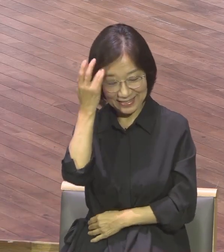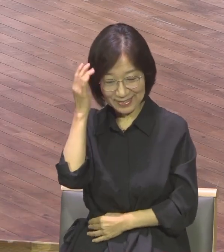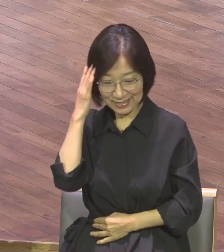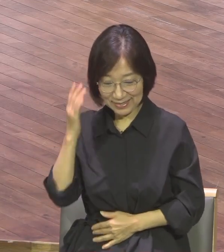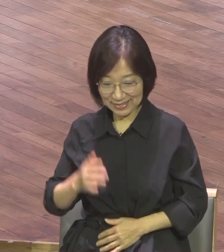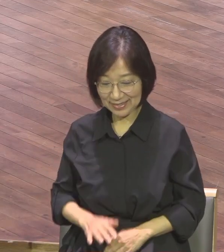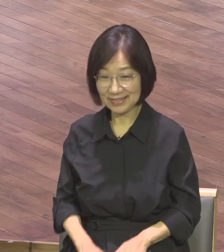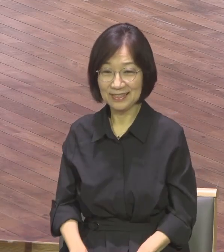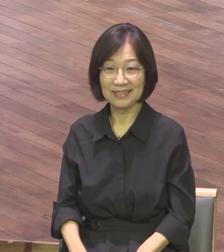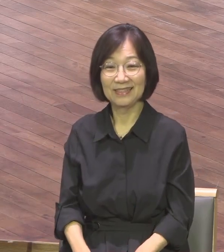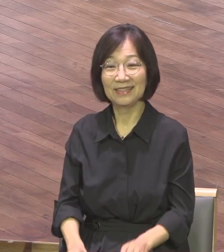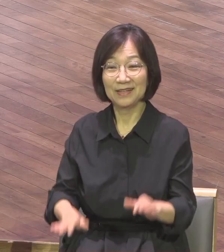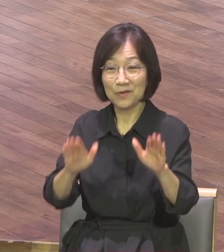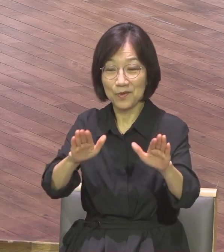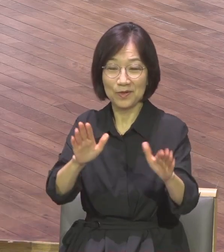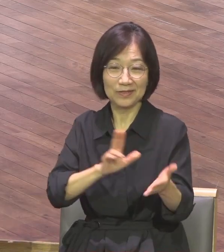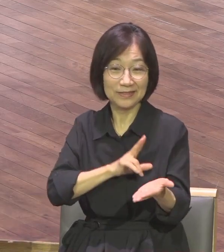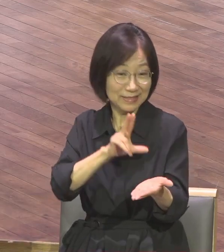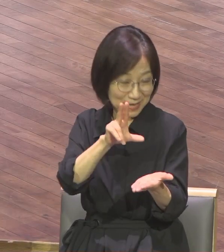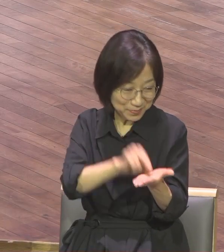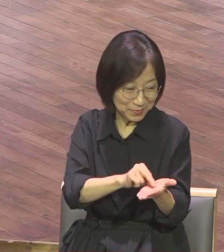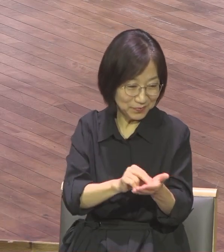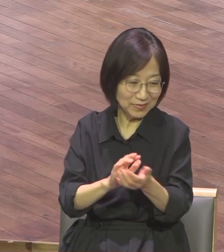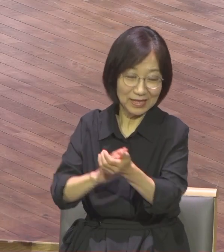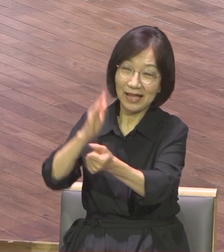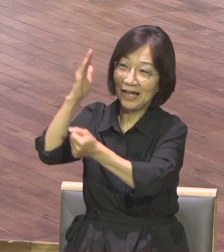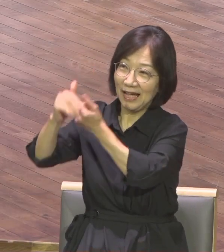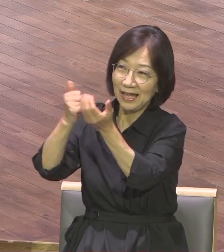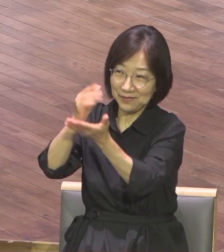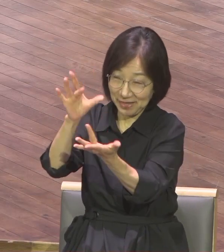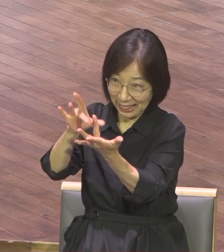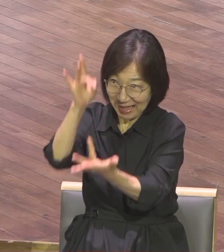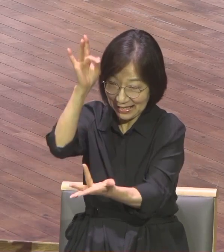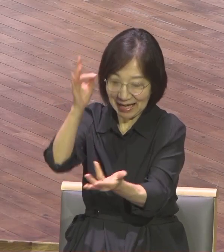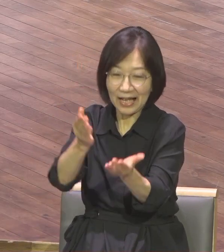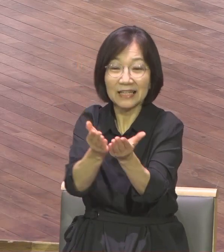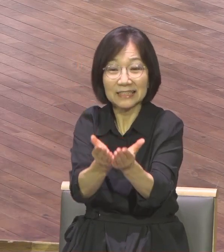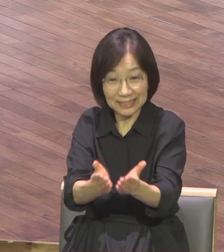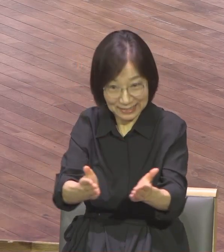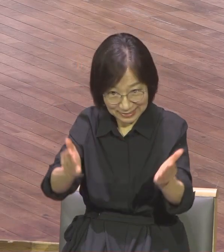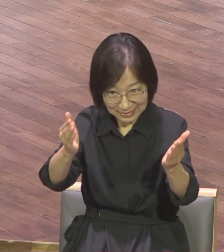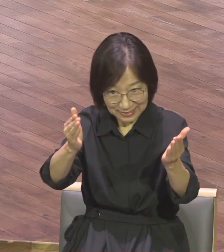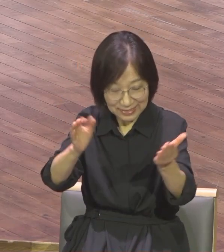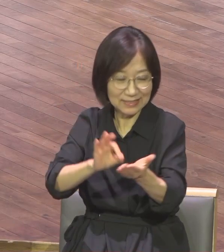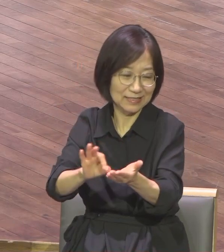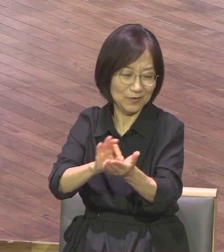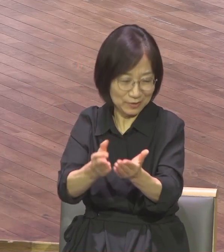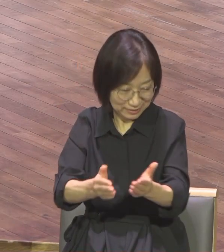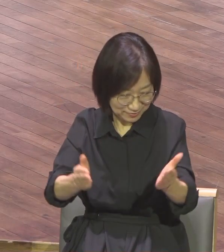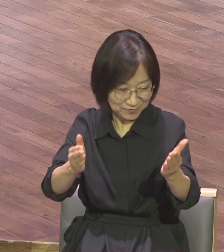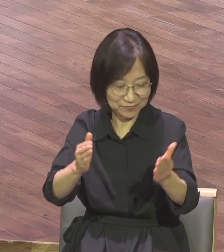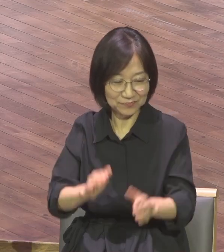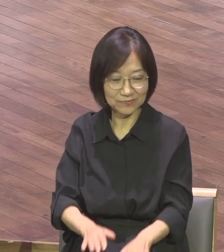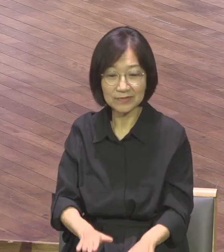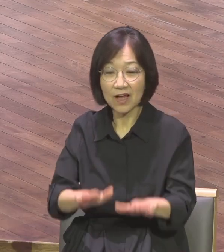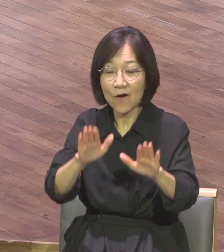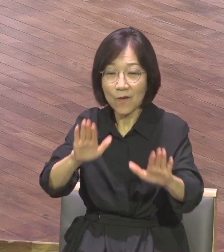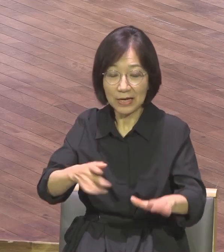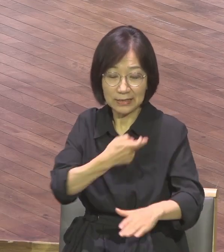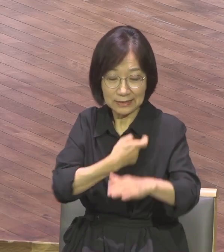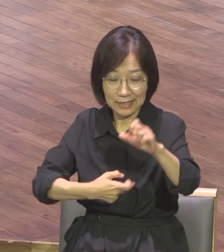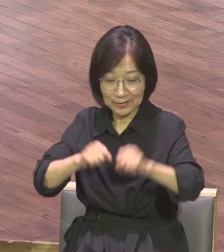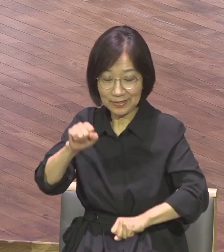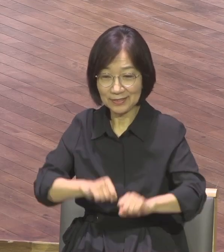이걸 이런 말씀 가지고 하나님이 택한 그릇이란 제목으로 말씀을 드립니다. 오늘 본문인